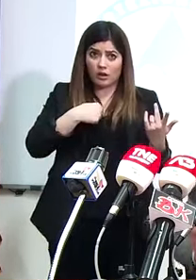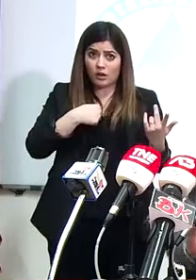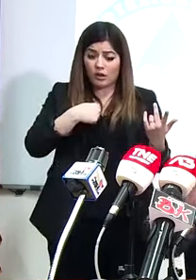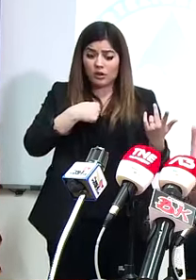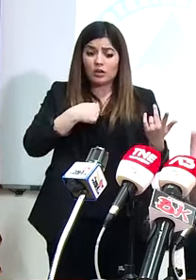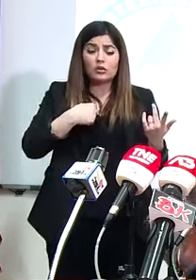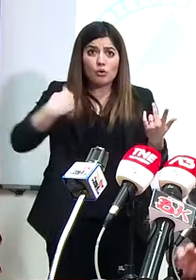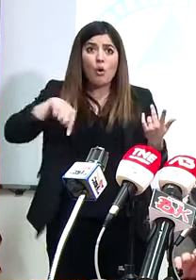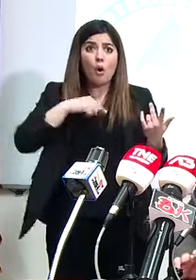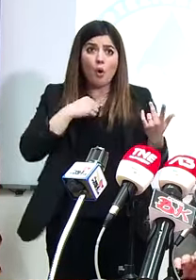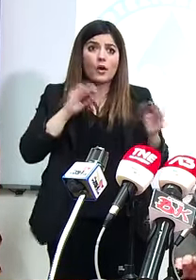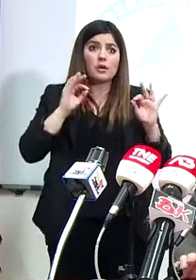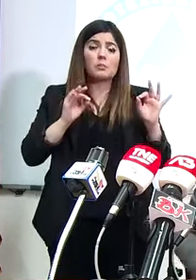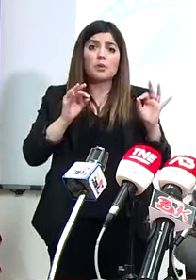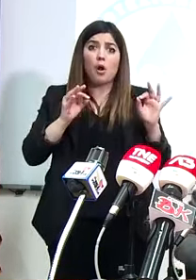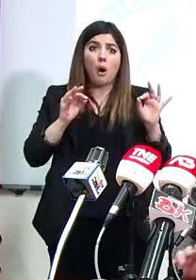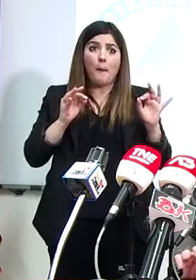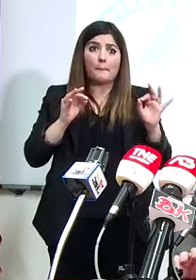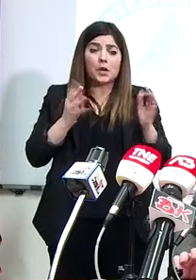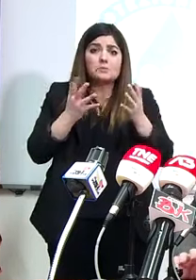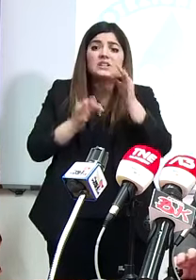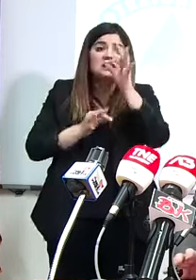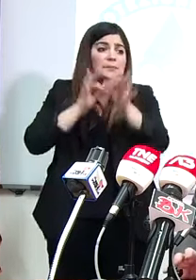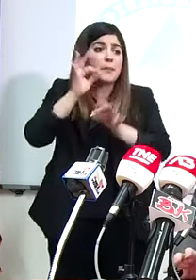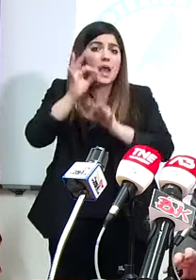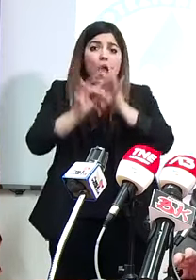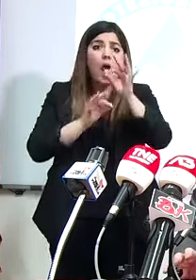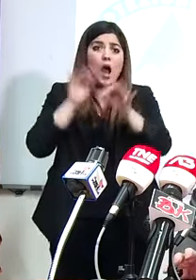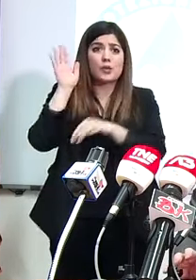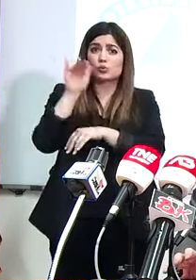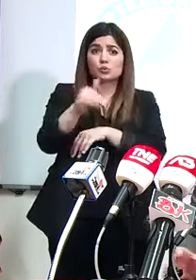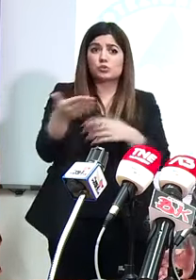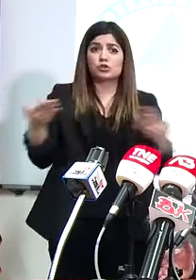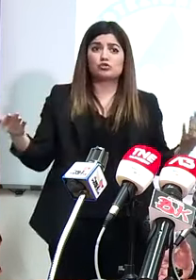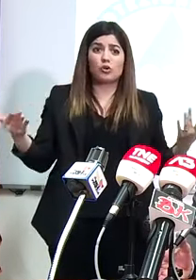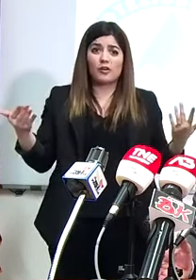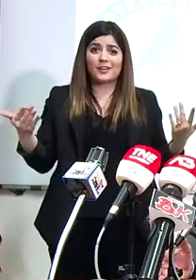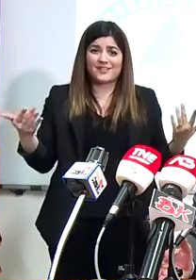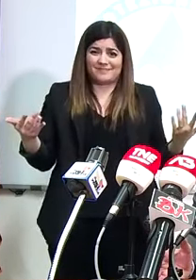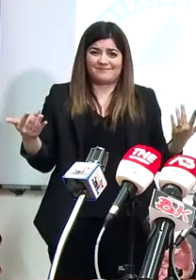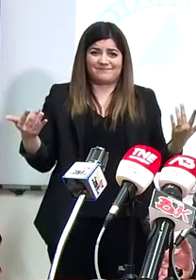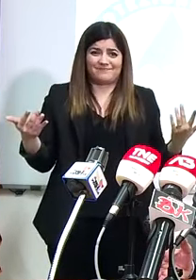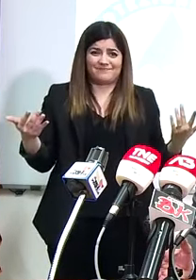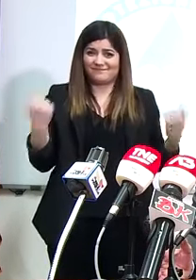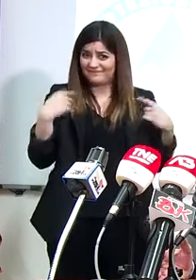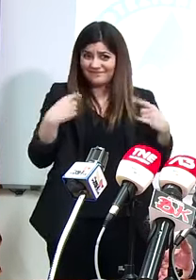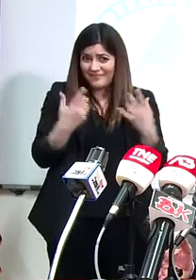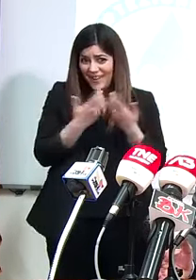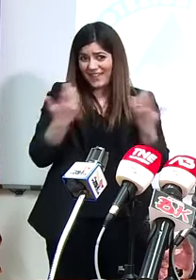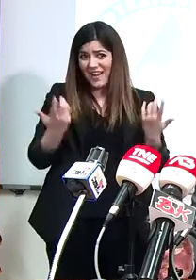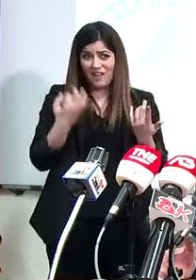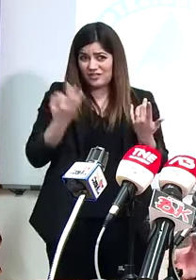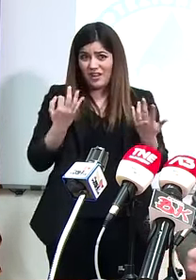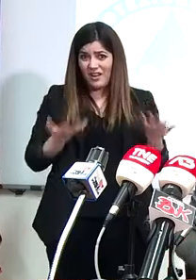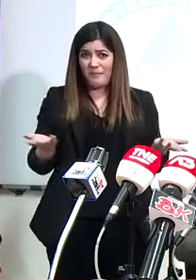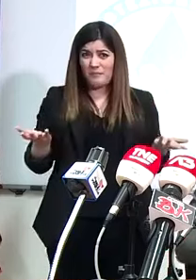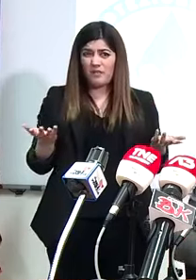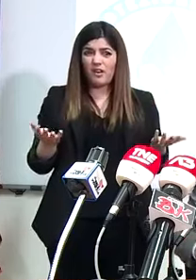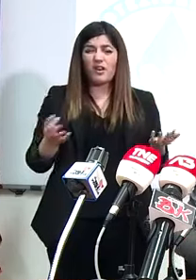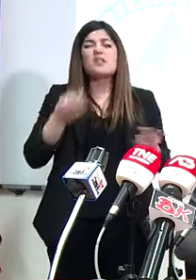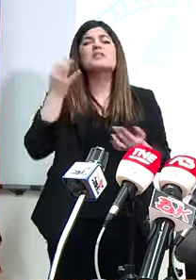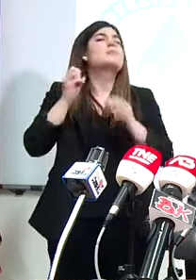alla luce del sole di venire qui da voi a raccontarvi tutti i giorni questa partita almeno si riconoscano via sempre st idea della politica che